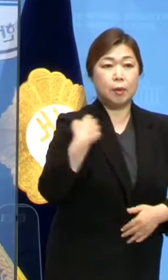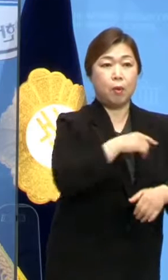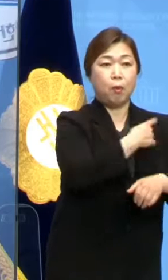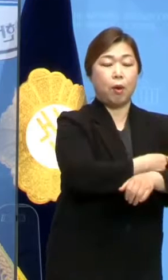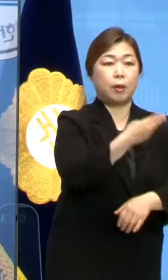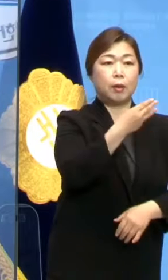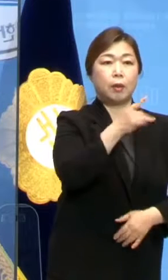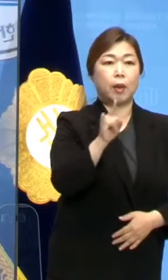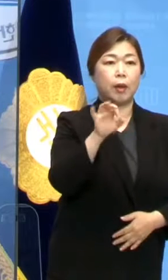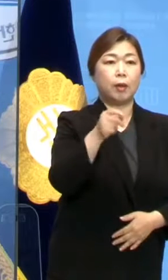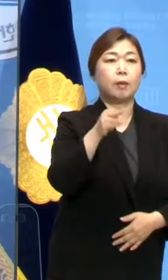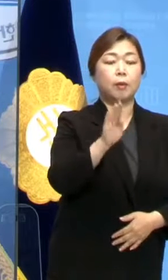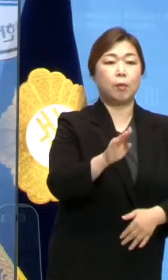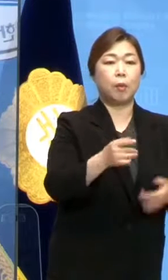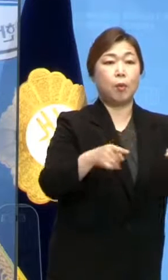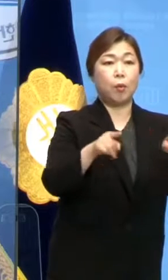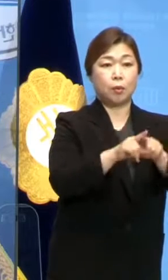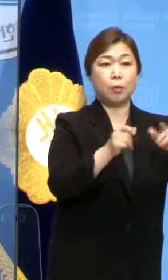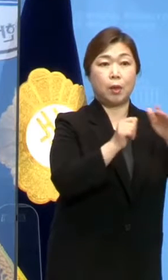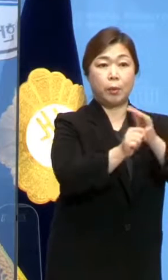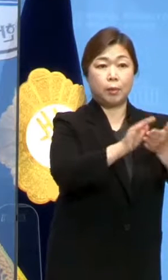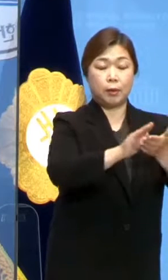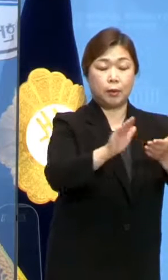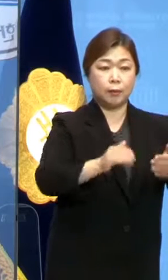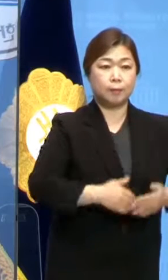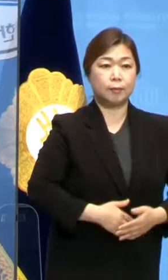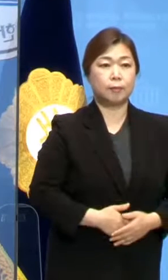태 역 어 공동대표 합니다